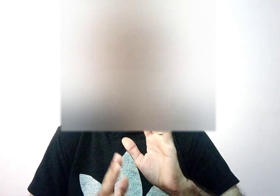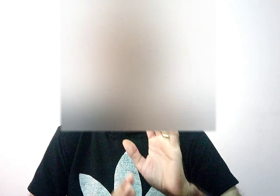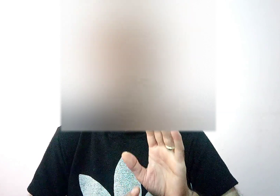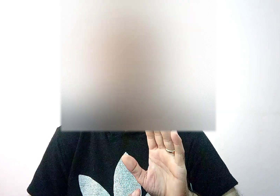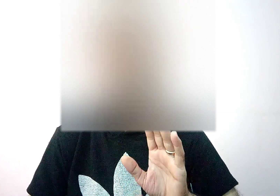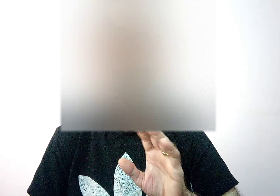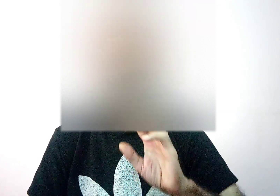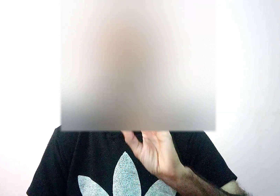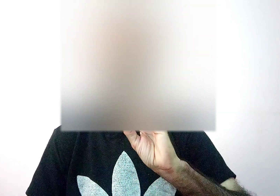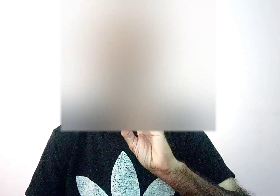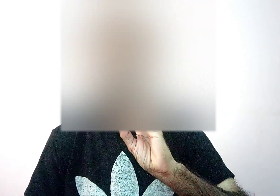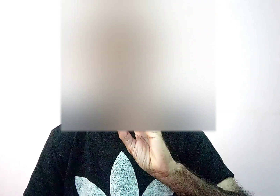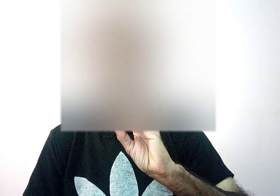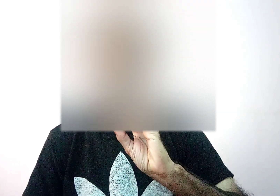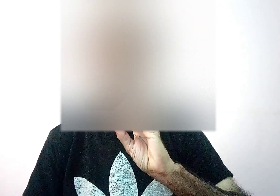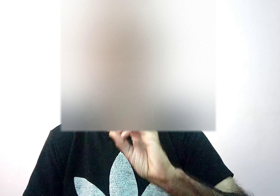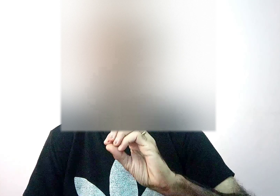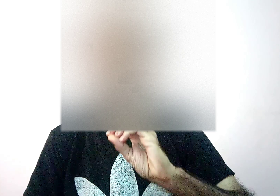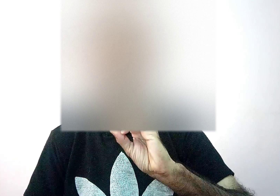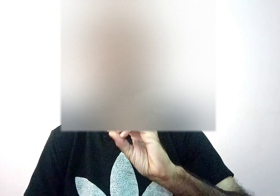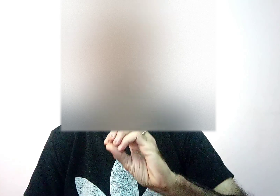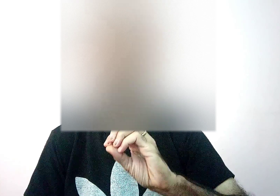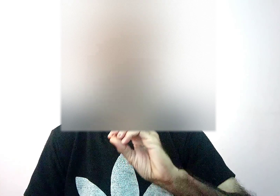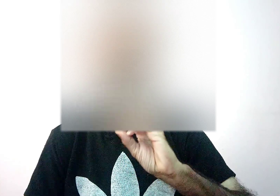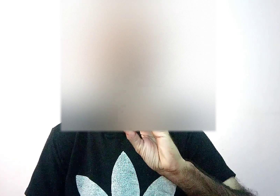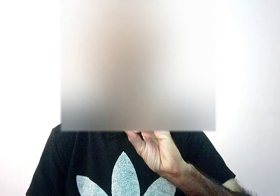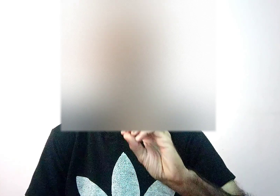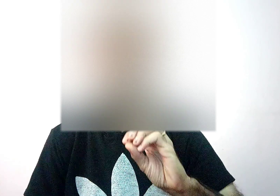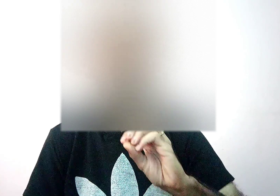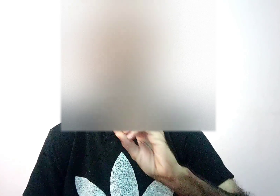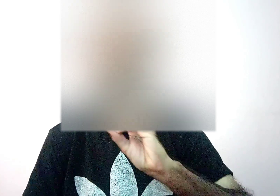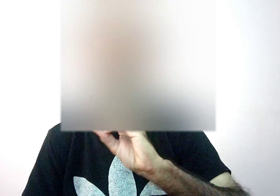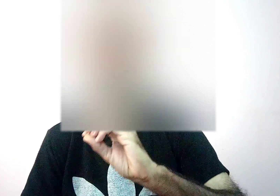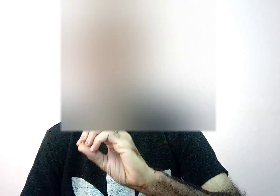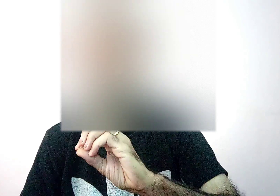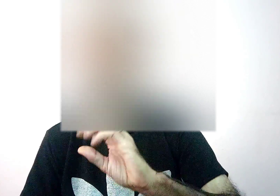النقطة الثالثة، هيوسع علاقاته مع دول الشرق الأوسط.